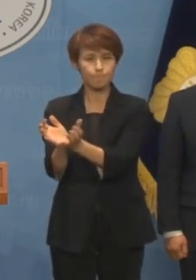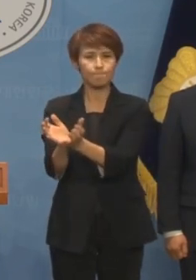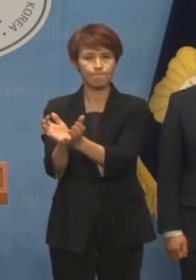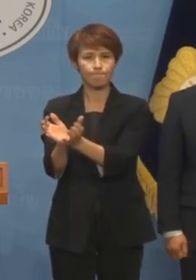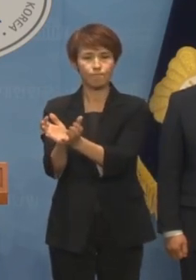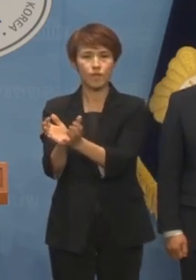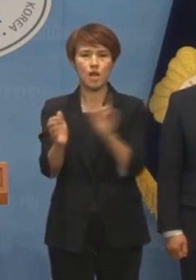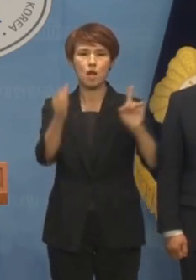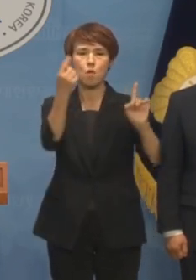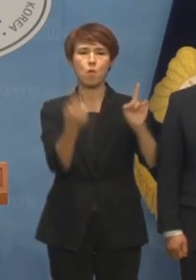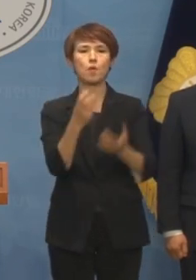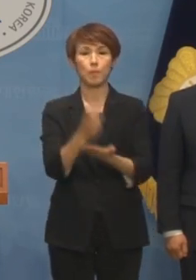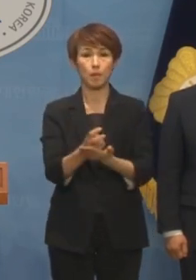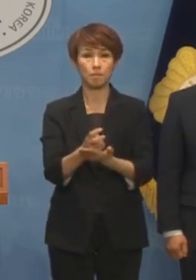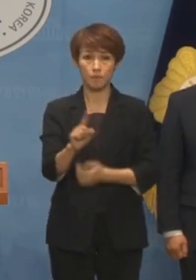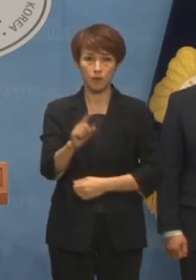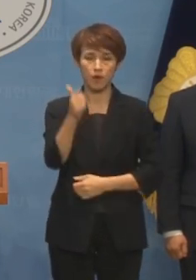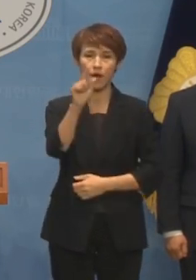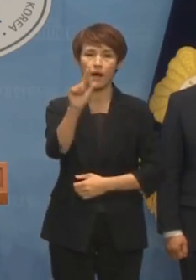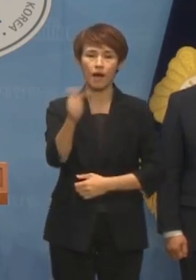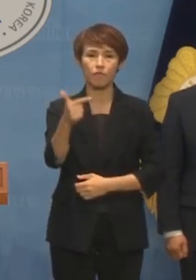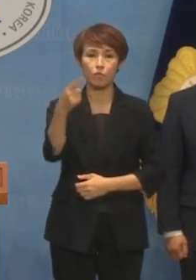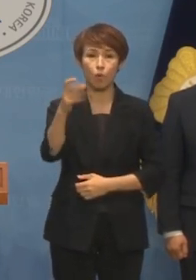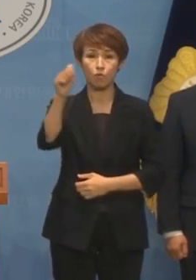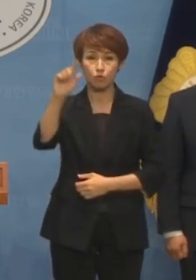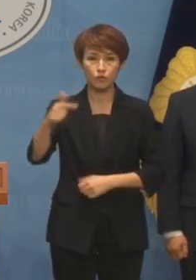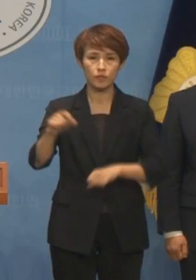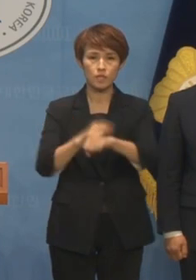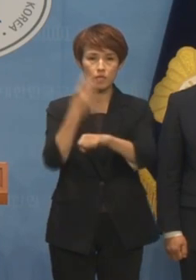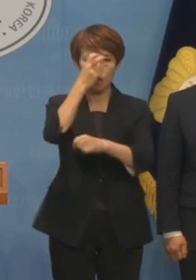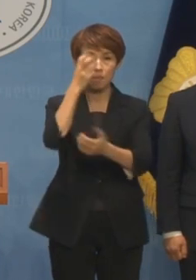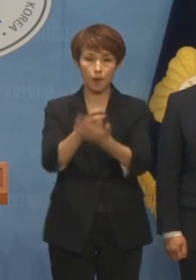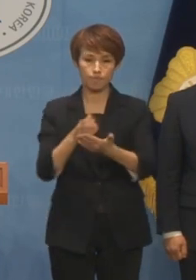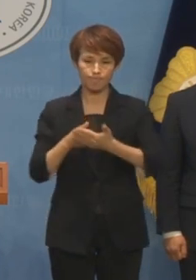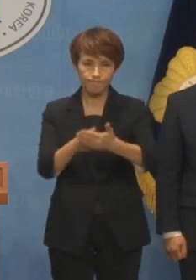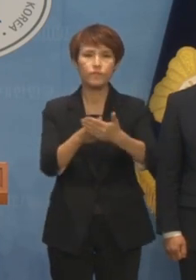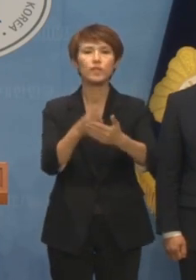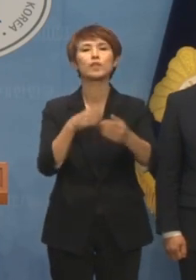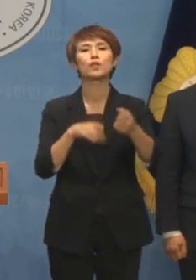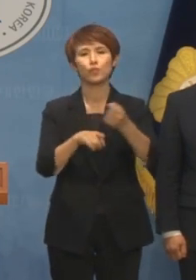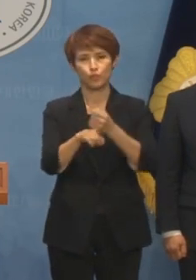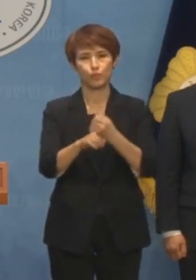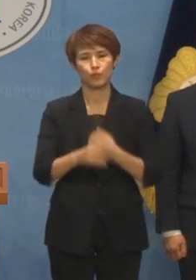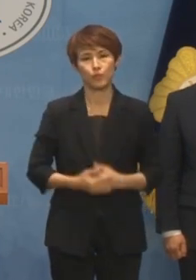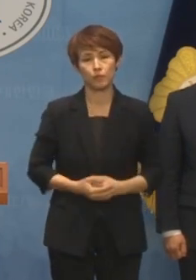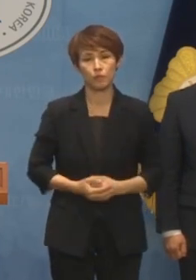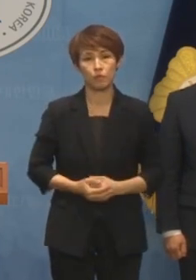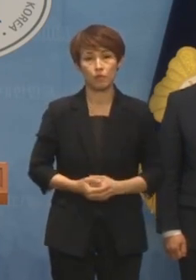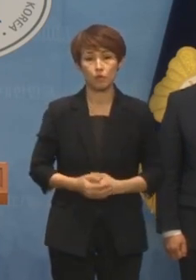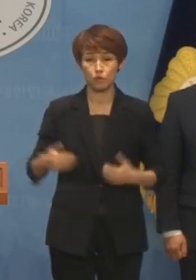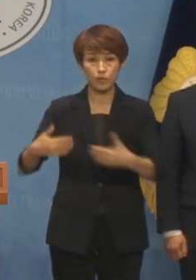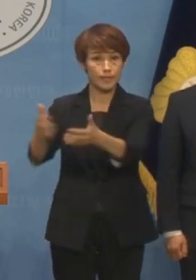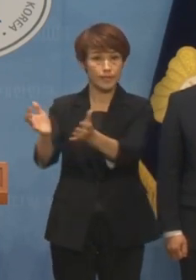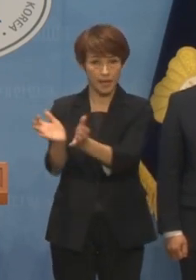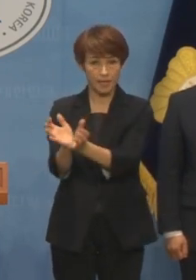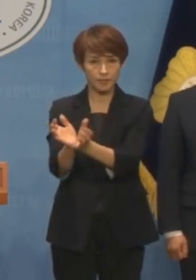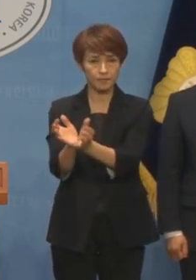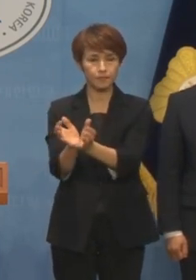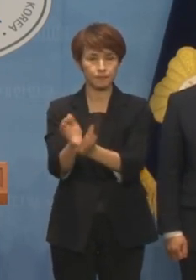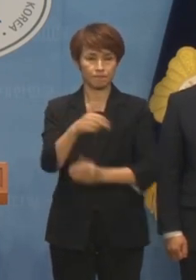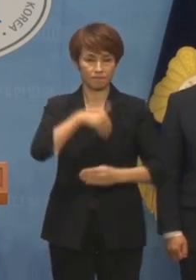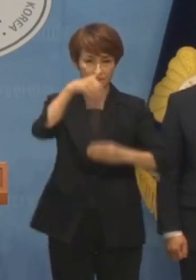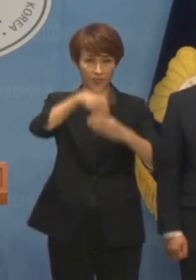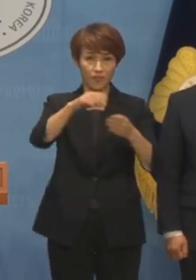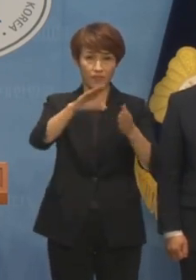당론 1호 법안으로 한동훈 특검법을 발의한 이유입니다. 조국 혁신당은 총선에서